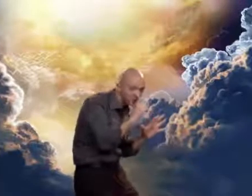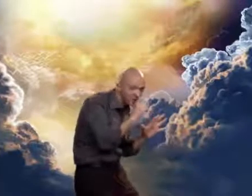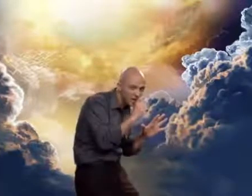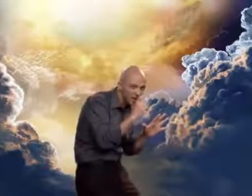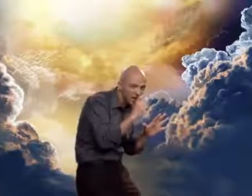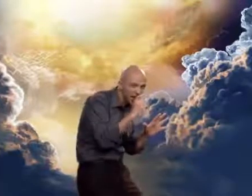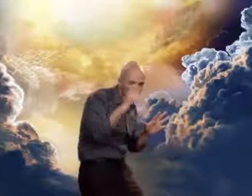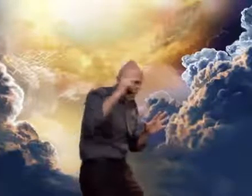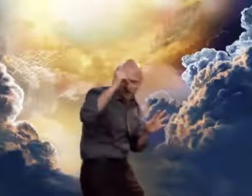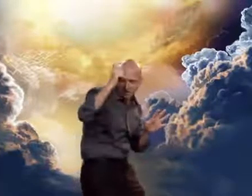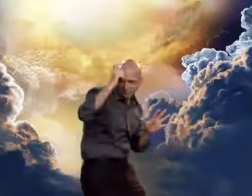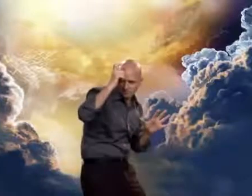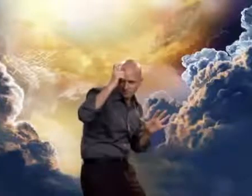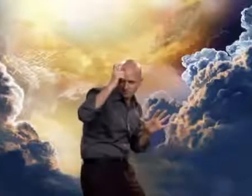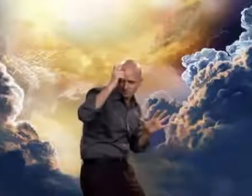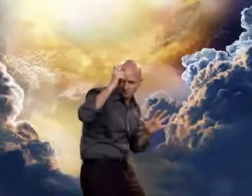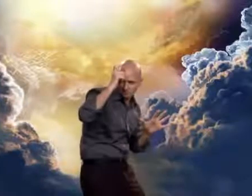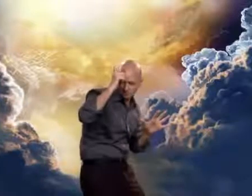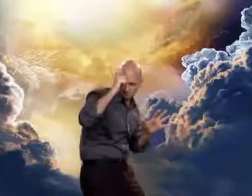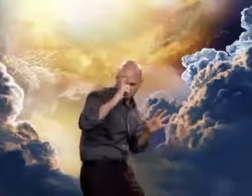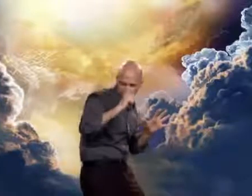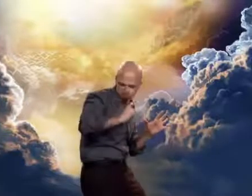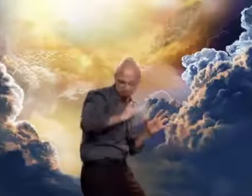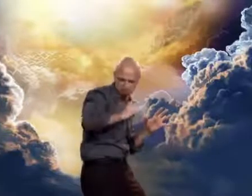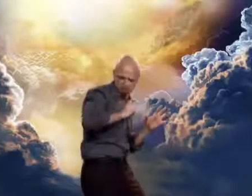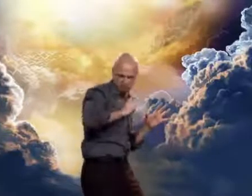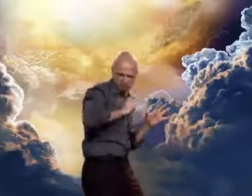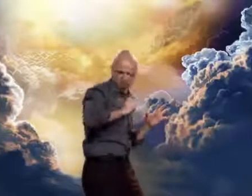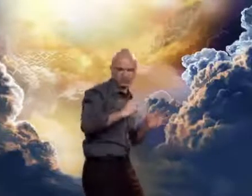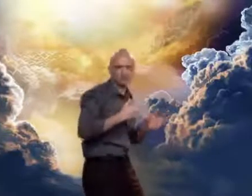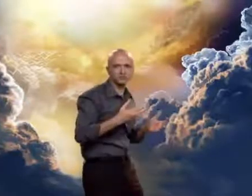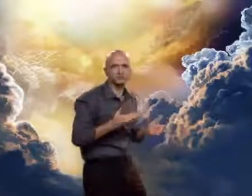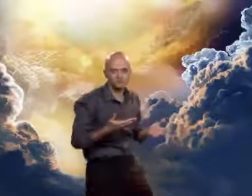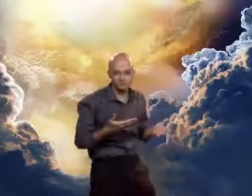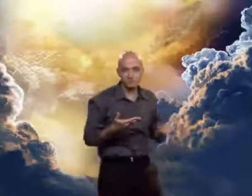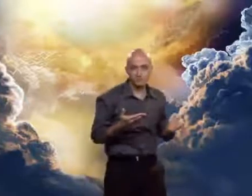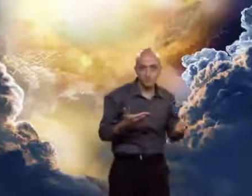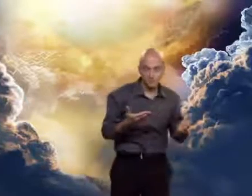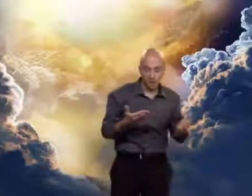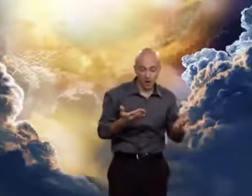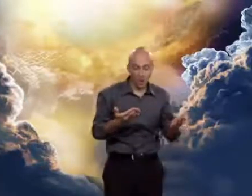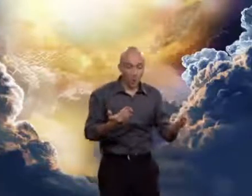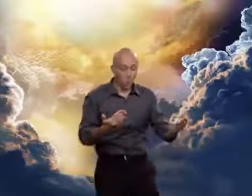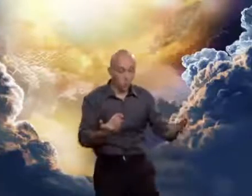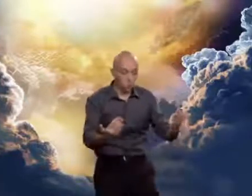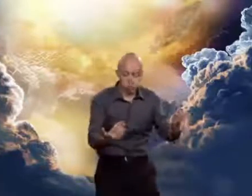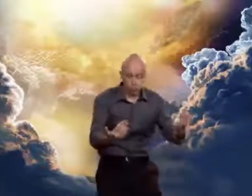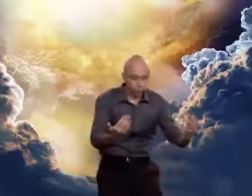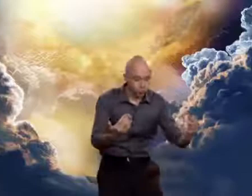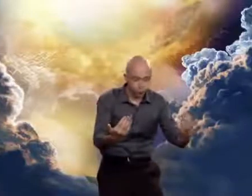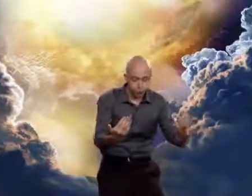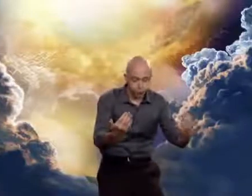de progresso em direção à divindade. E ainda, o julgamento será correto porque é o julgamento de si mesmo.